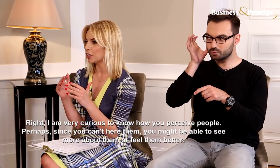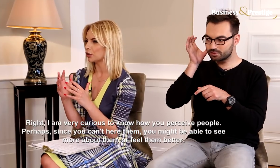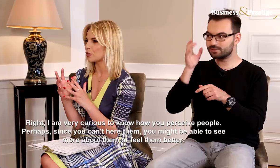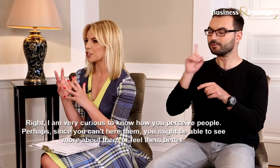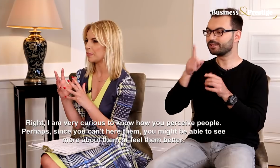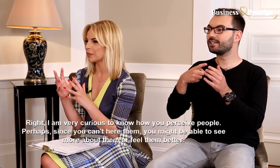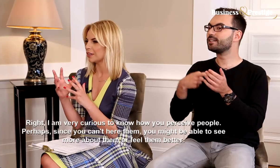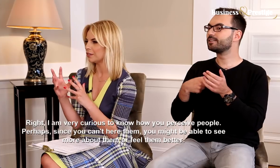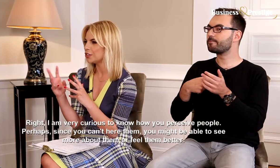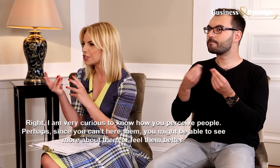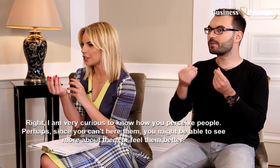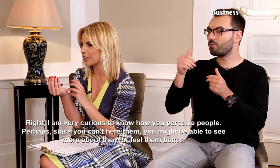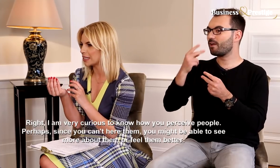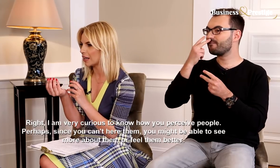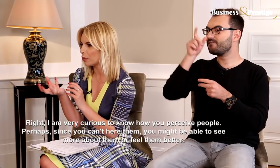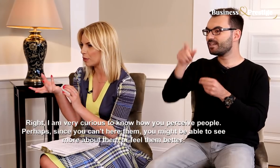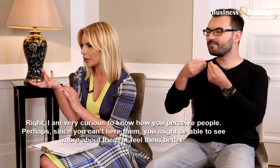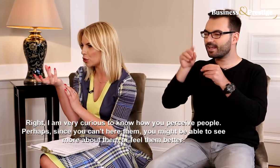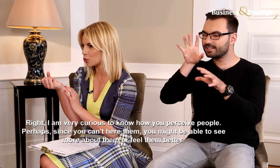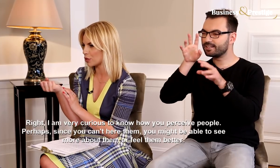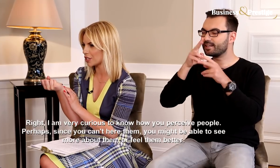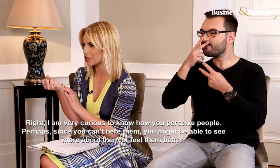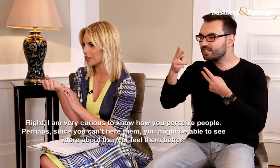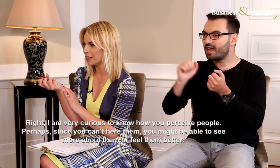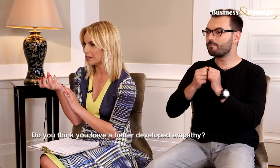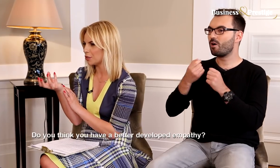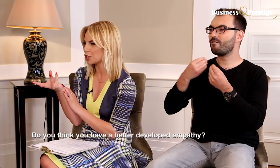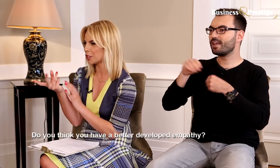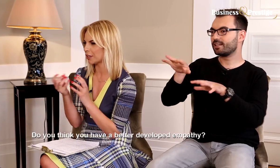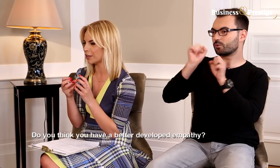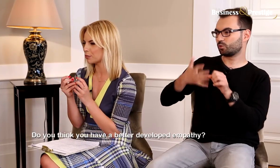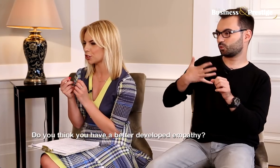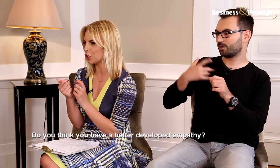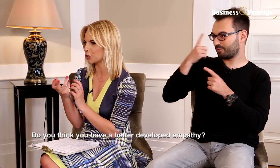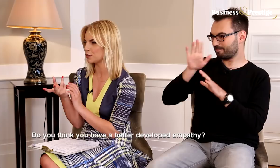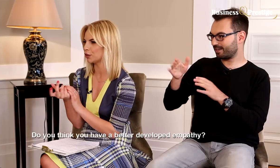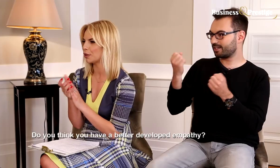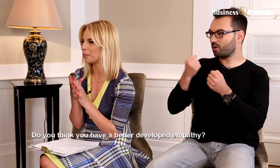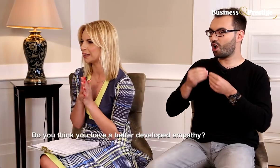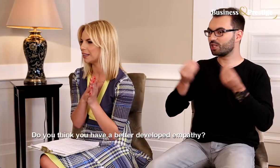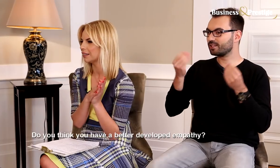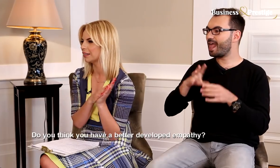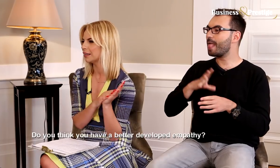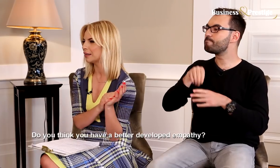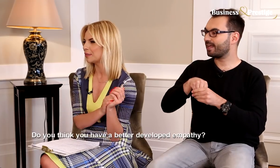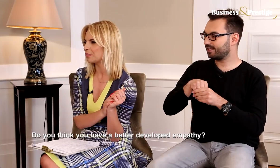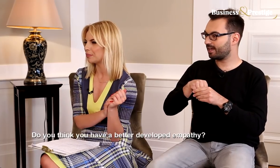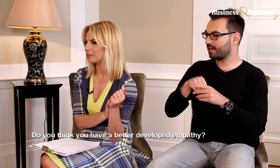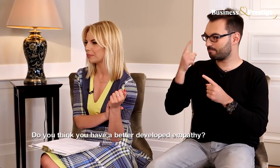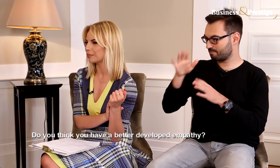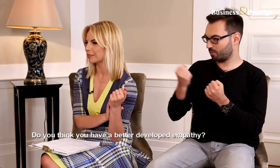słyszysz, to może widzisz ich więcej albo ich bardziej czujesz. Myślisz, że masz taką silnie rozwiniętą empatię?